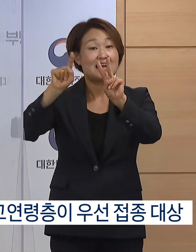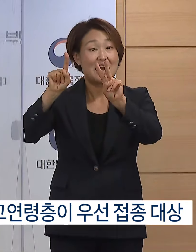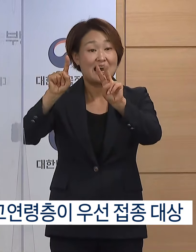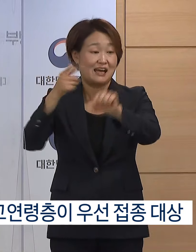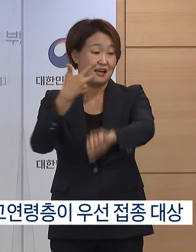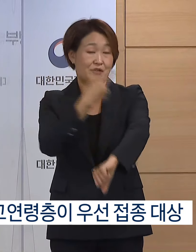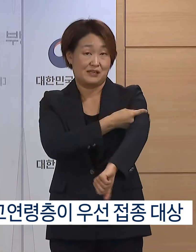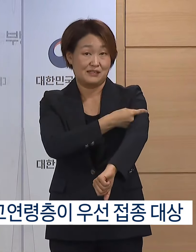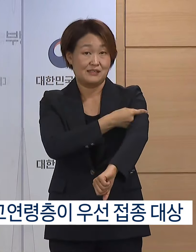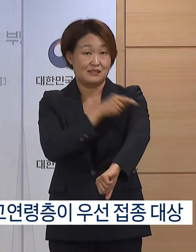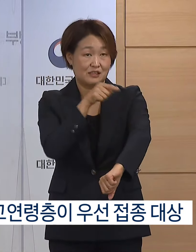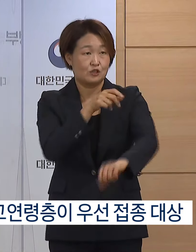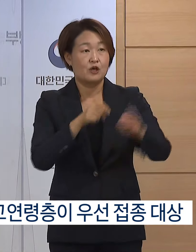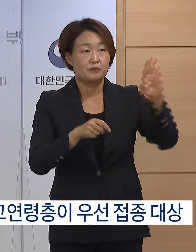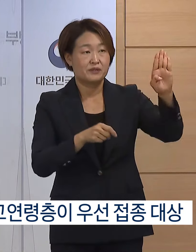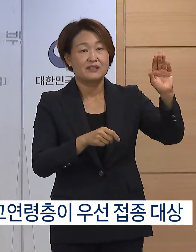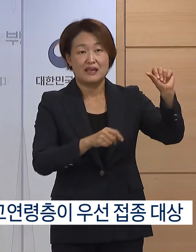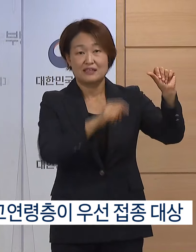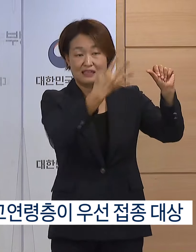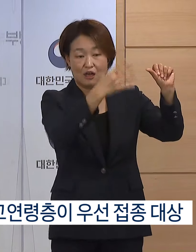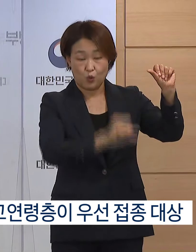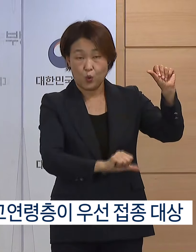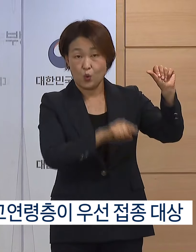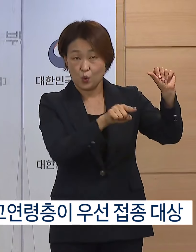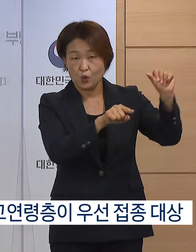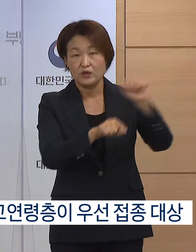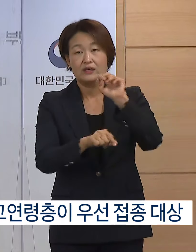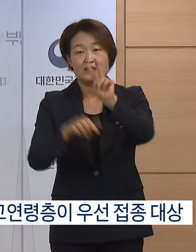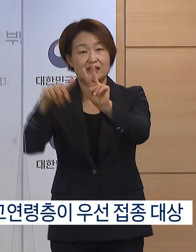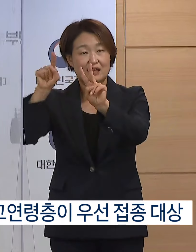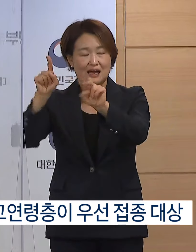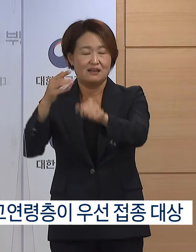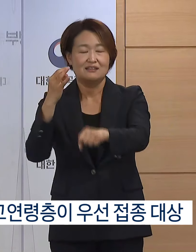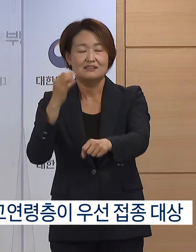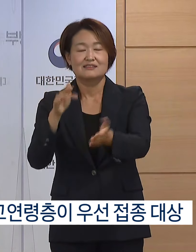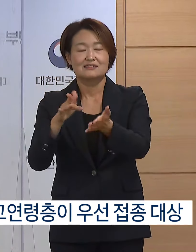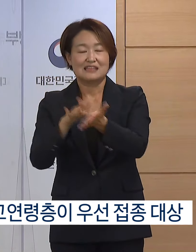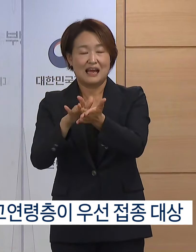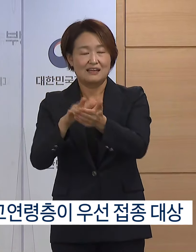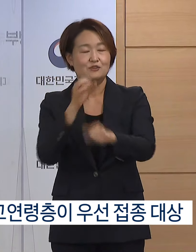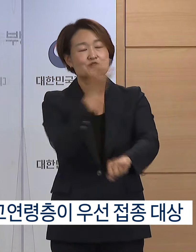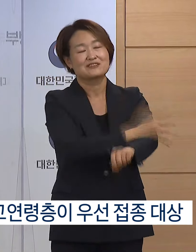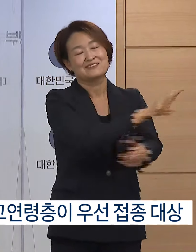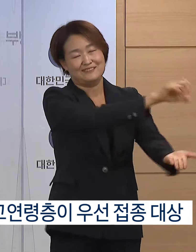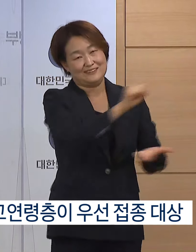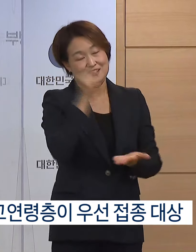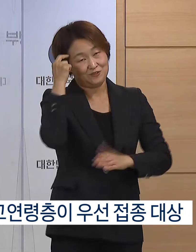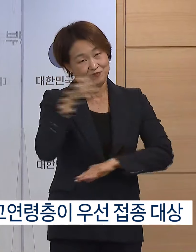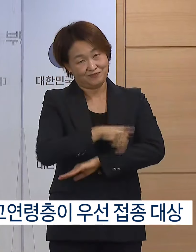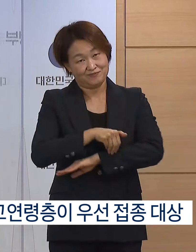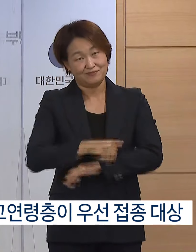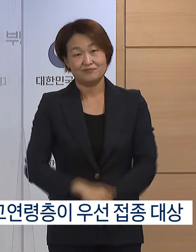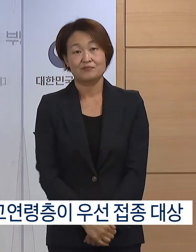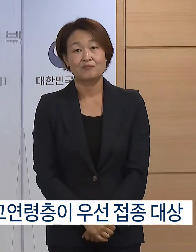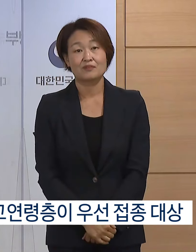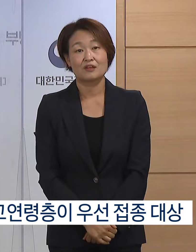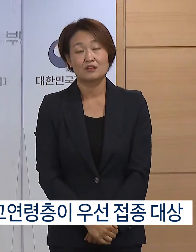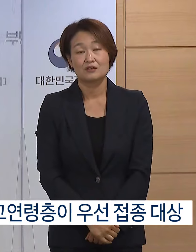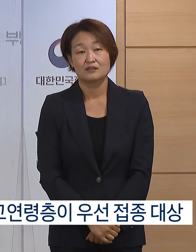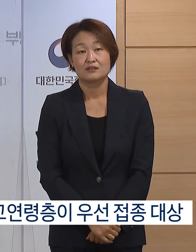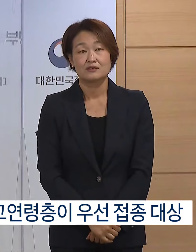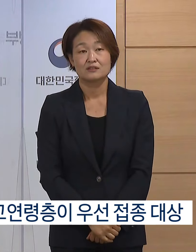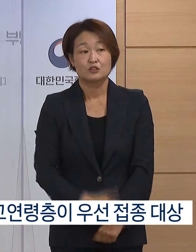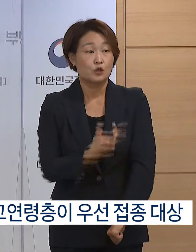활용하되 BA4, 5 기반 이가 백신도 신속하게 도입할 예정입니다. 실제